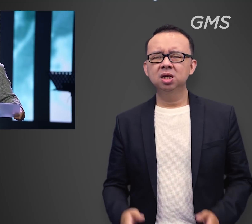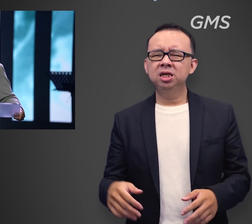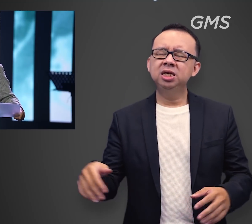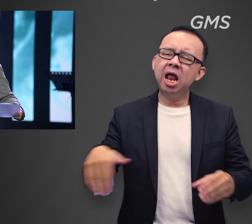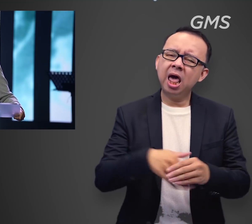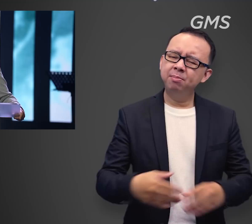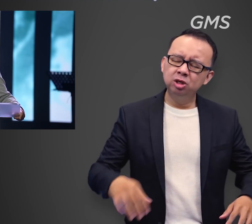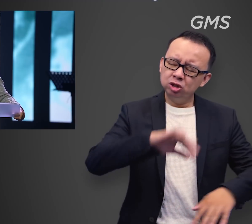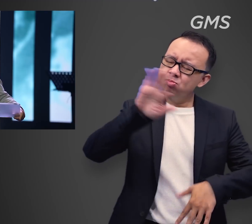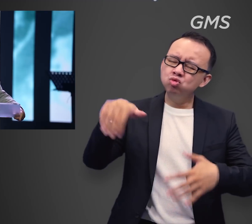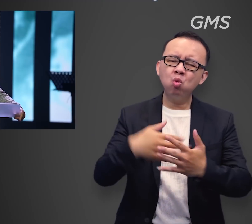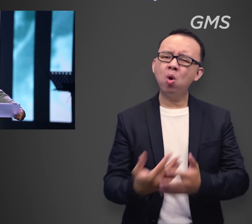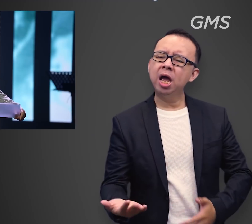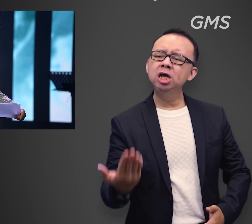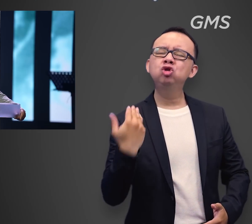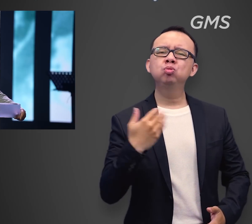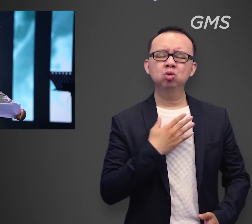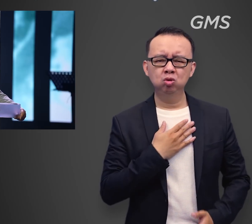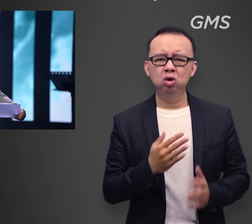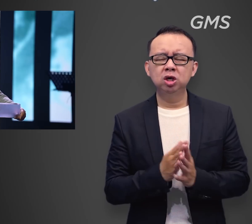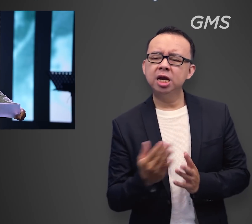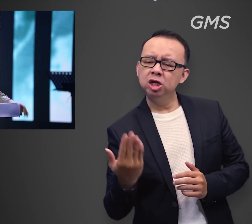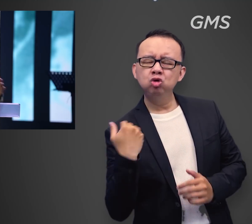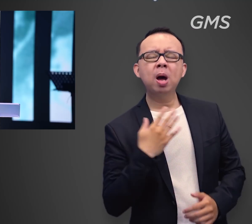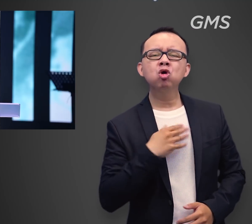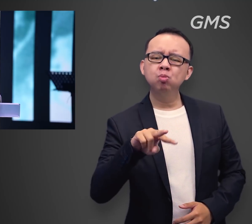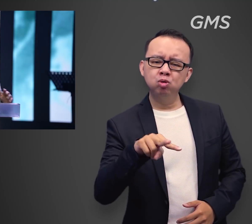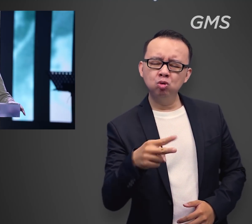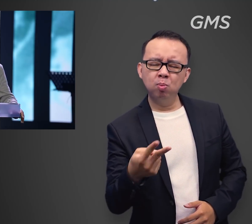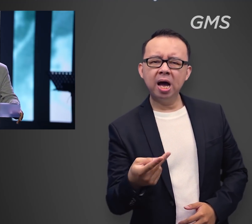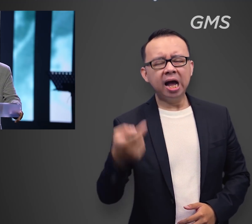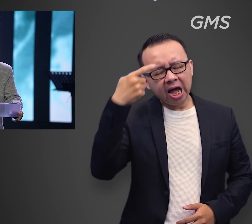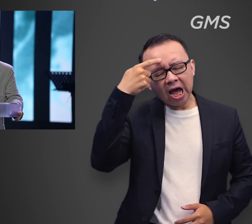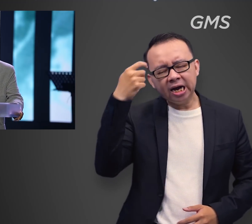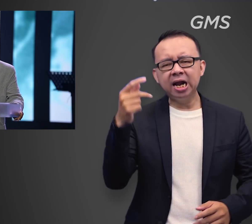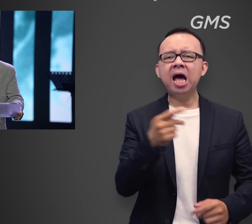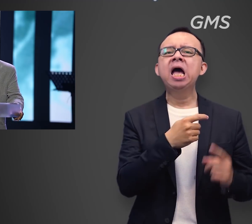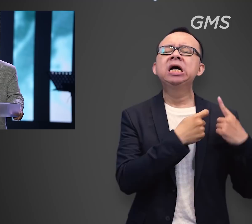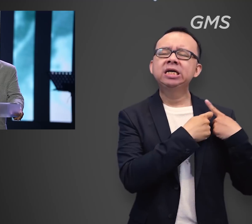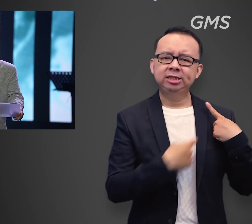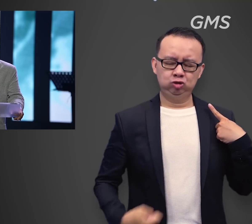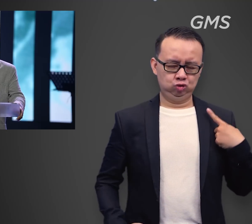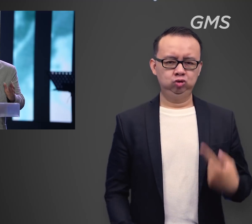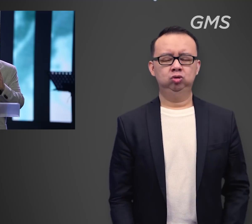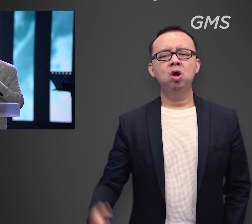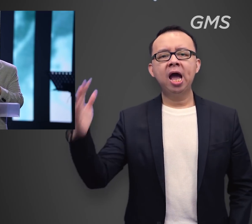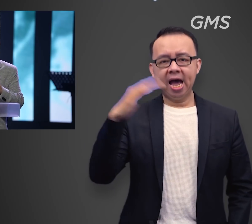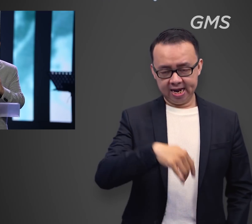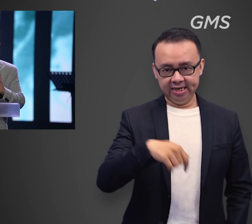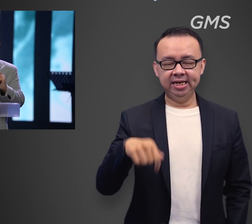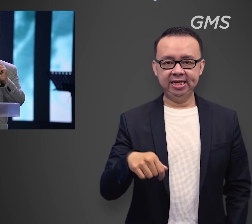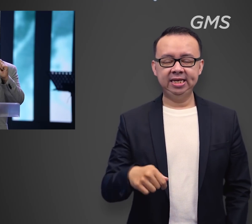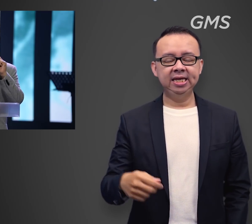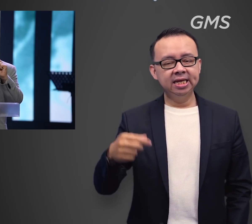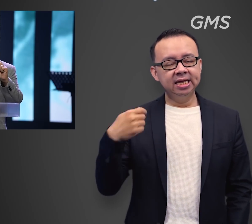Sehingga kehidupanku boleh mengalami perubahan ke arah Kristus. Amin. Karena itu biar hari ini mari kita akan belajar apa yang Tuhan